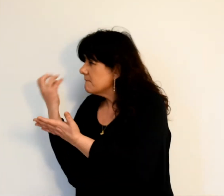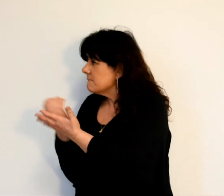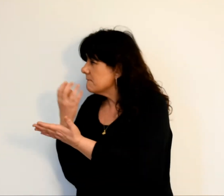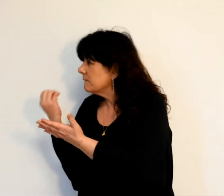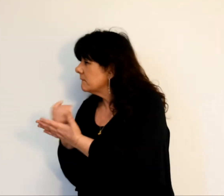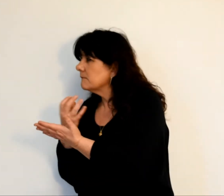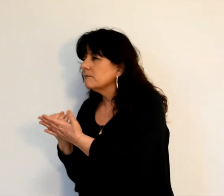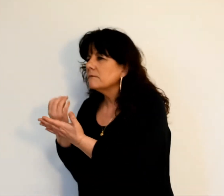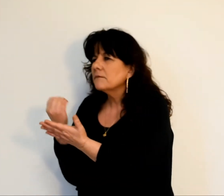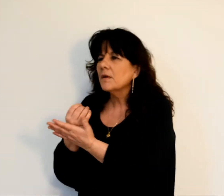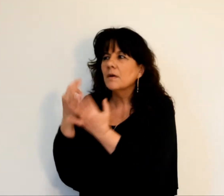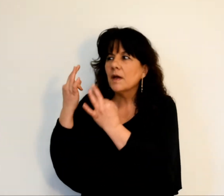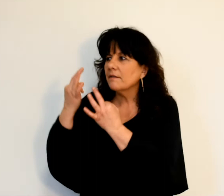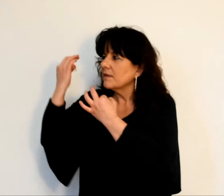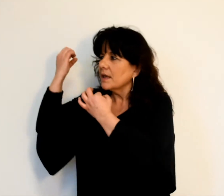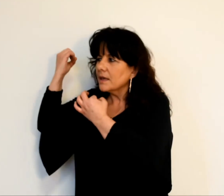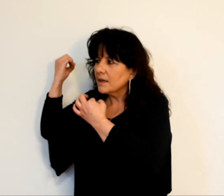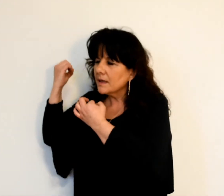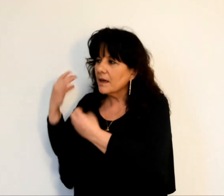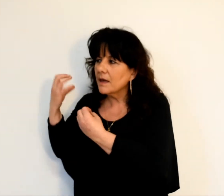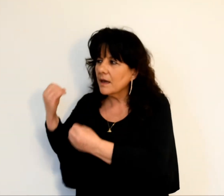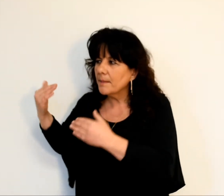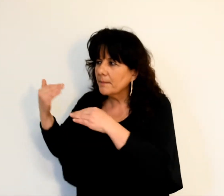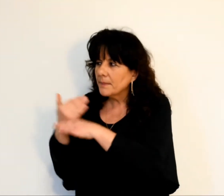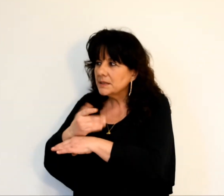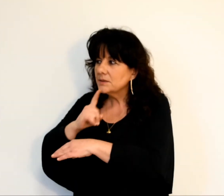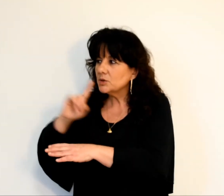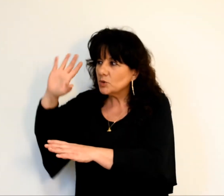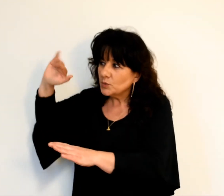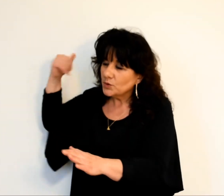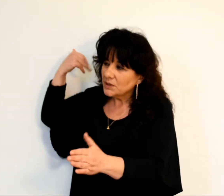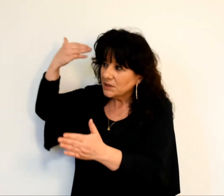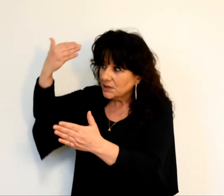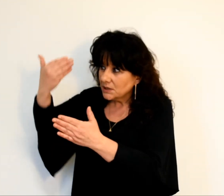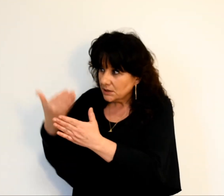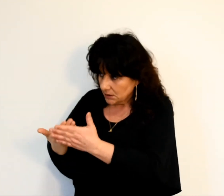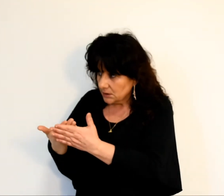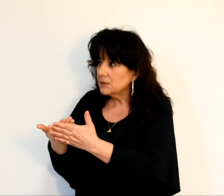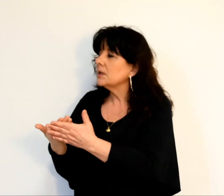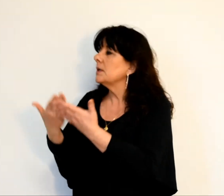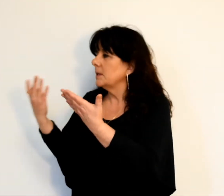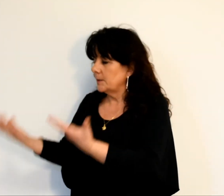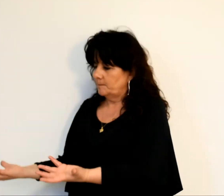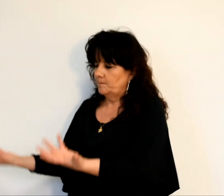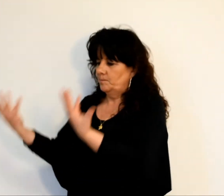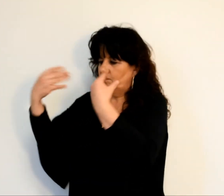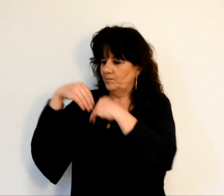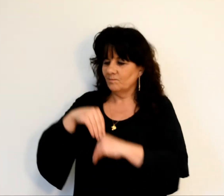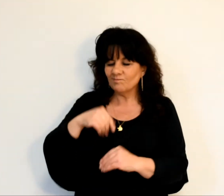concernant tout ce qui s'est passé depuis le début, d'écrire pour toi, excellent